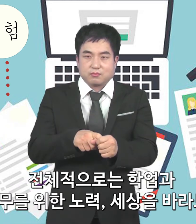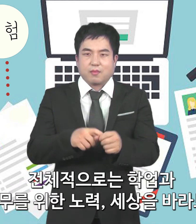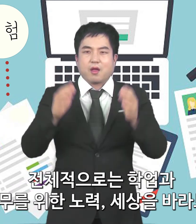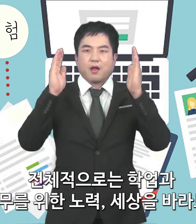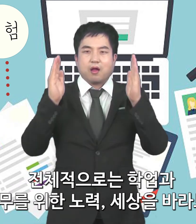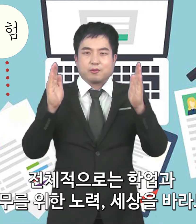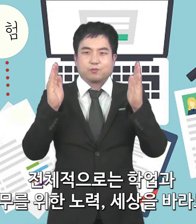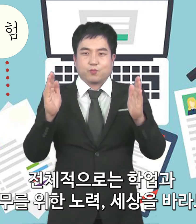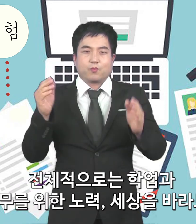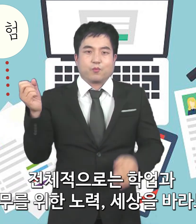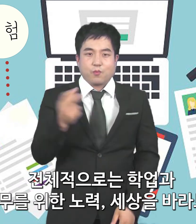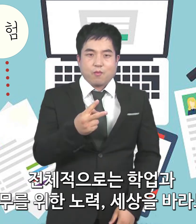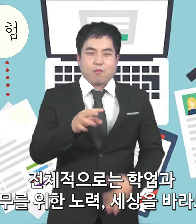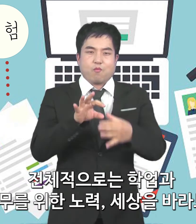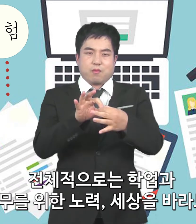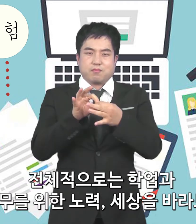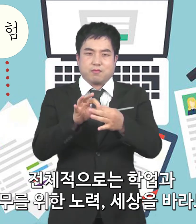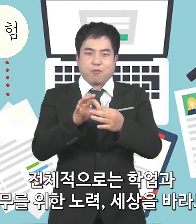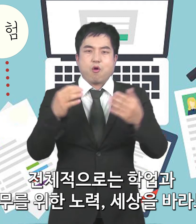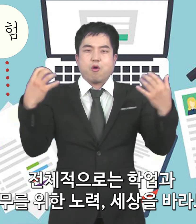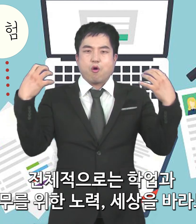전체적으로는 학업과 관련 업무를 위한 노력,